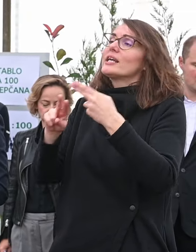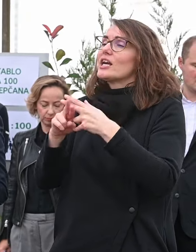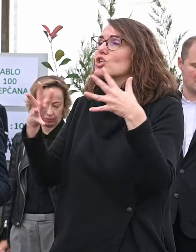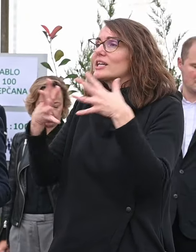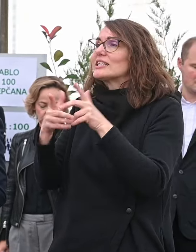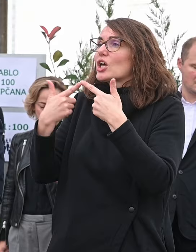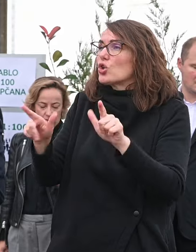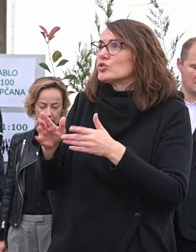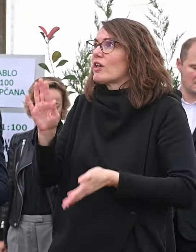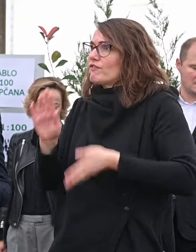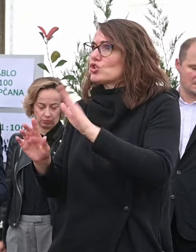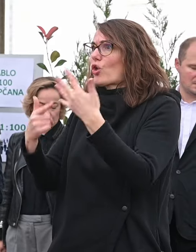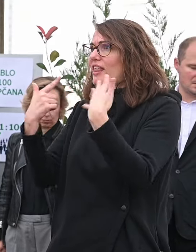riješili,